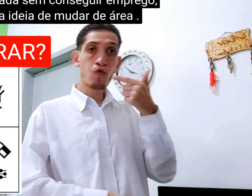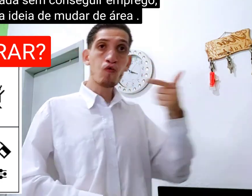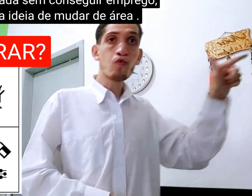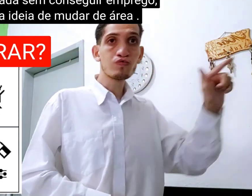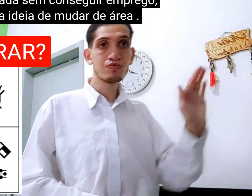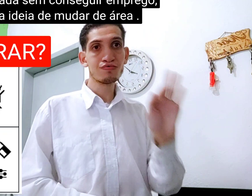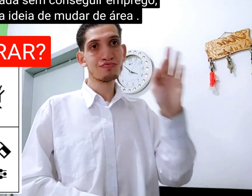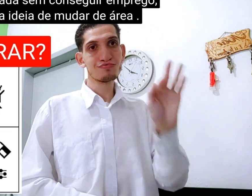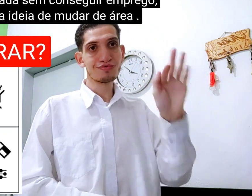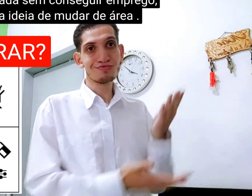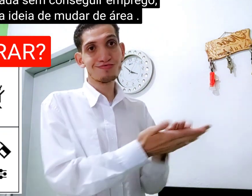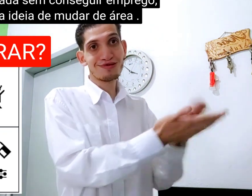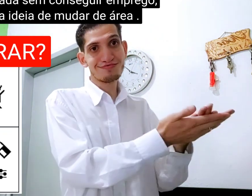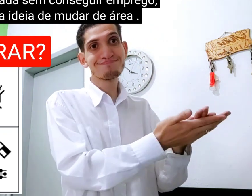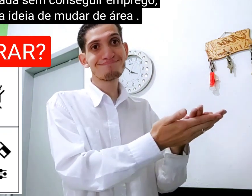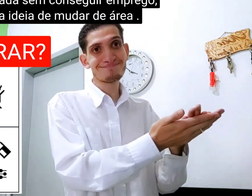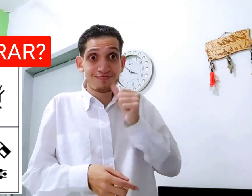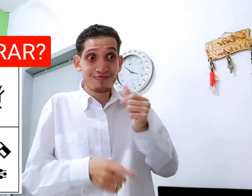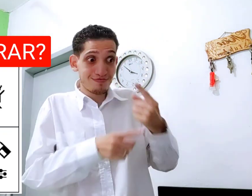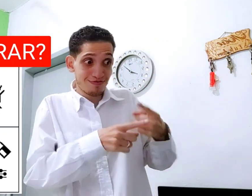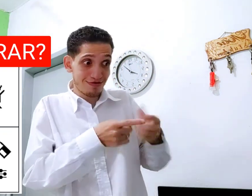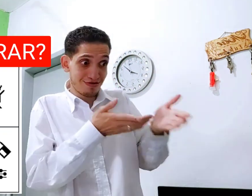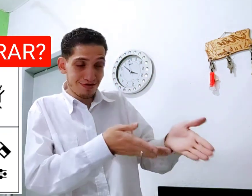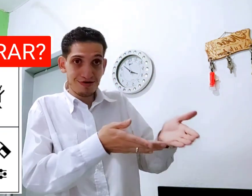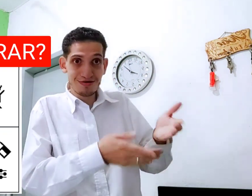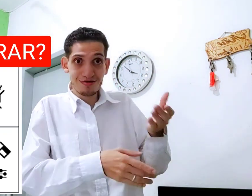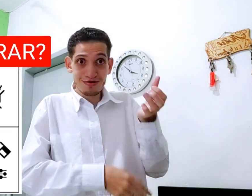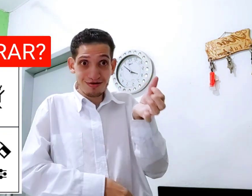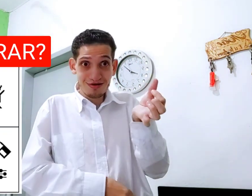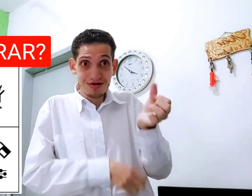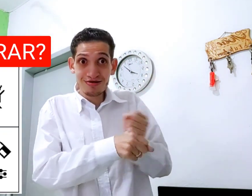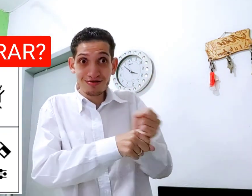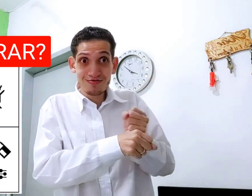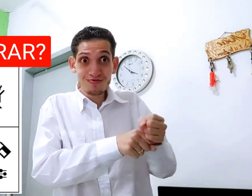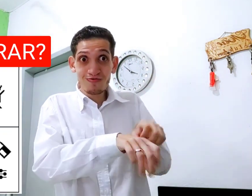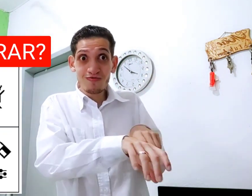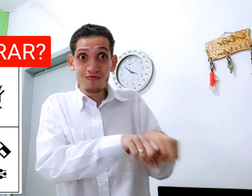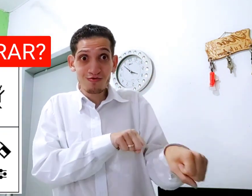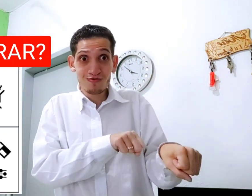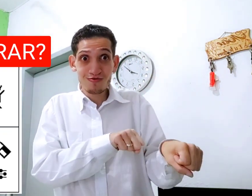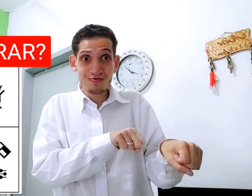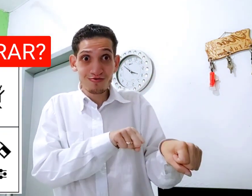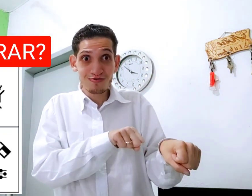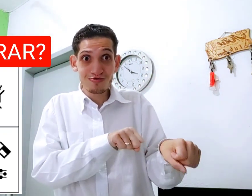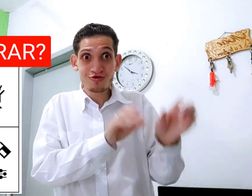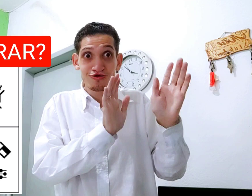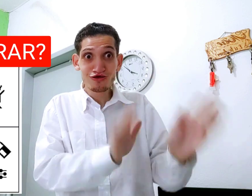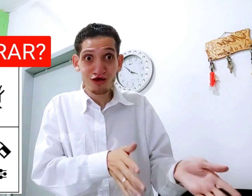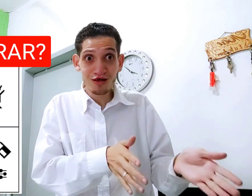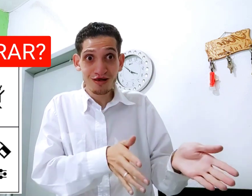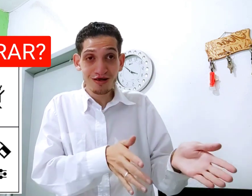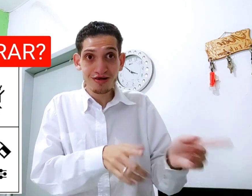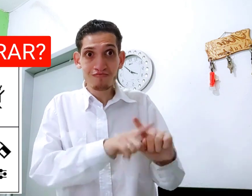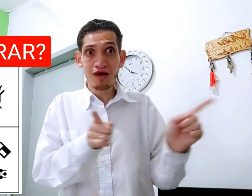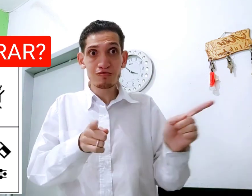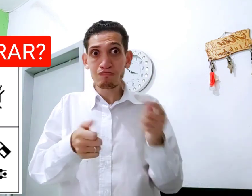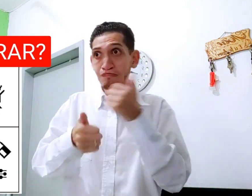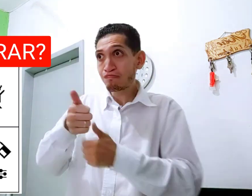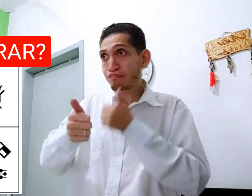trabalho, entrar outro para cuidar e estudar. Porque ela, 6 anos formou já,